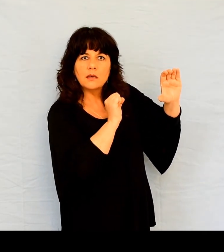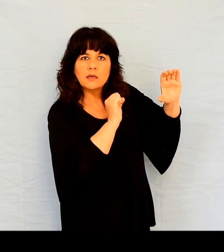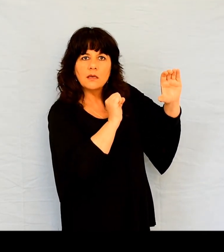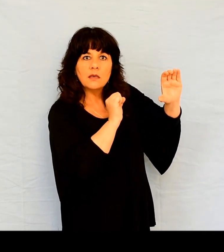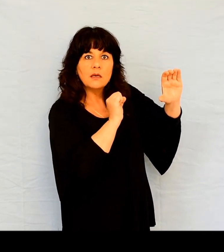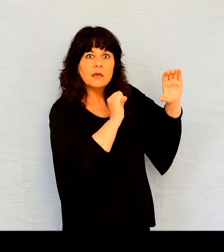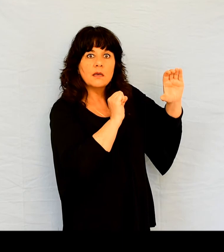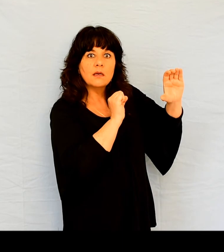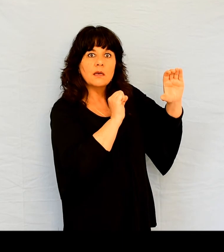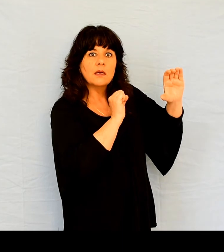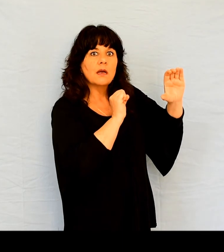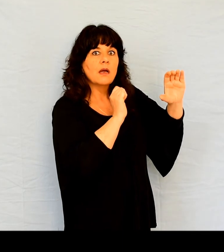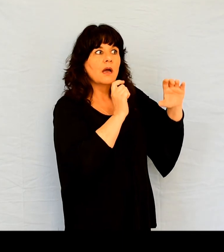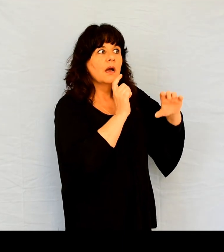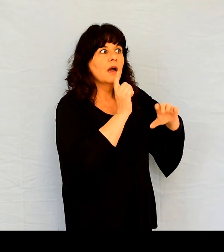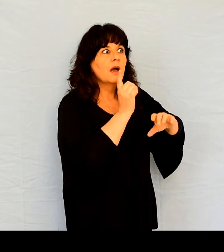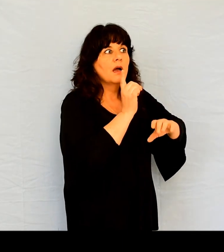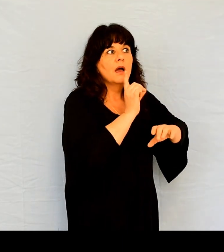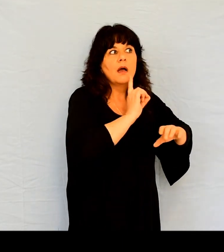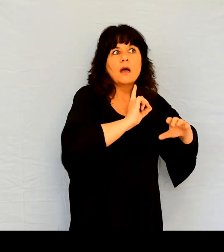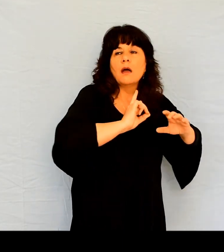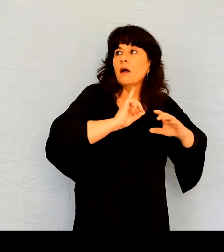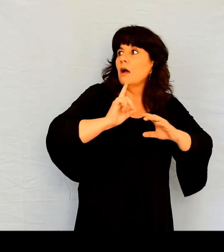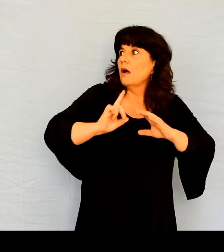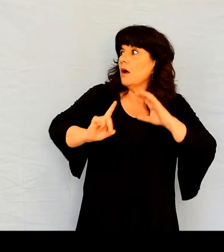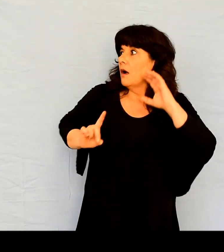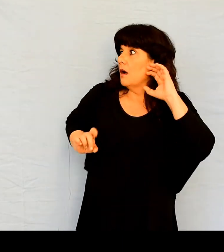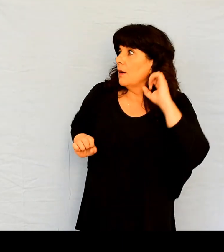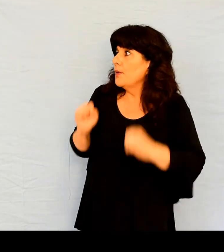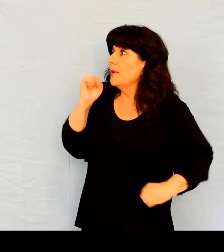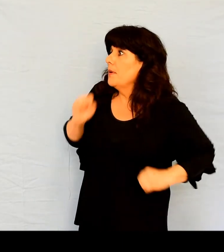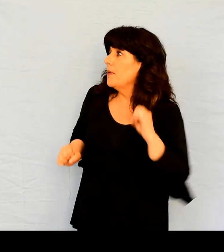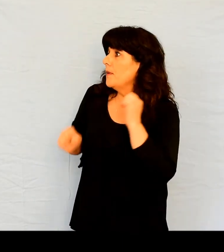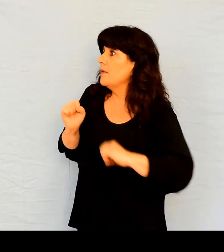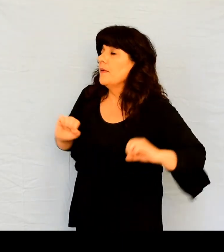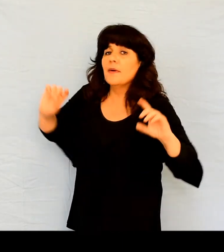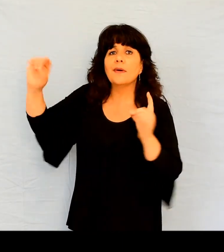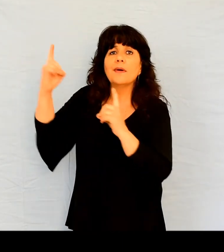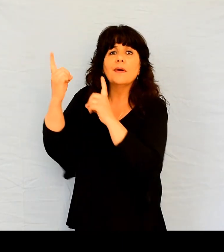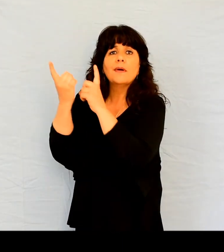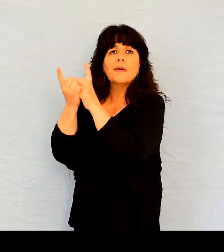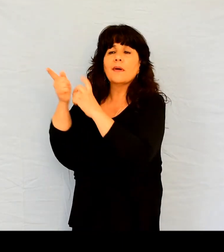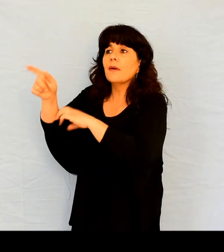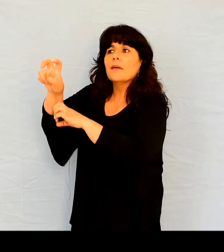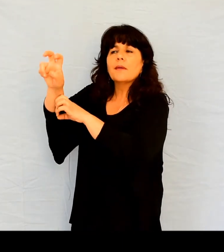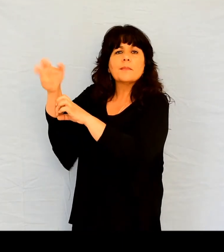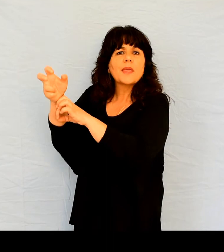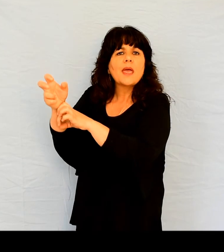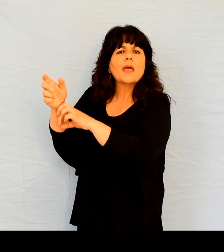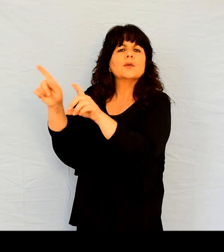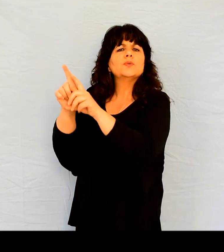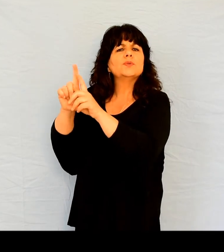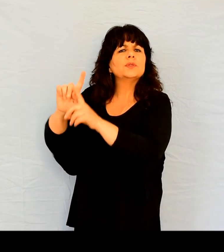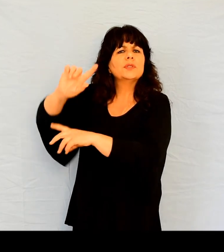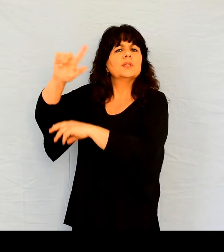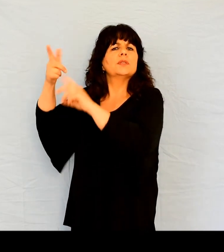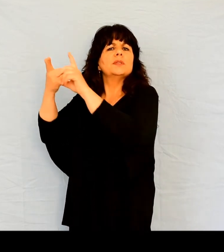Elle court donc trouver Simon-Pierre et l'autre disciple, celui que Jésus aimait.